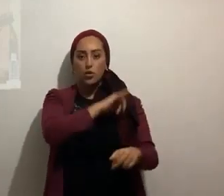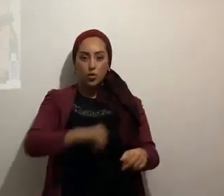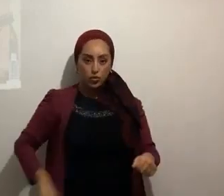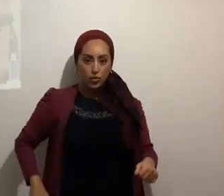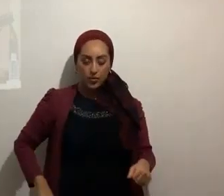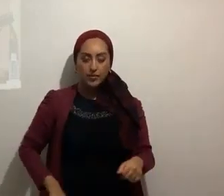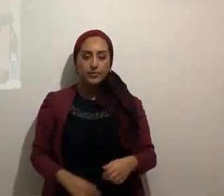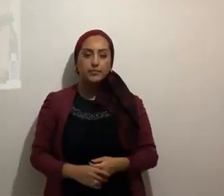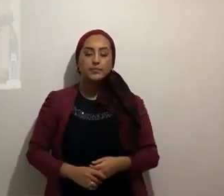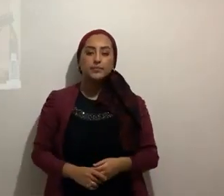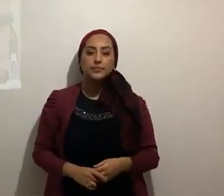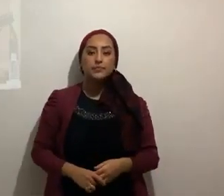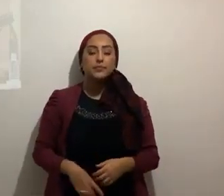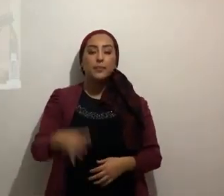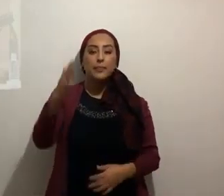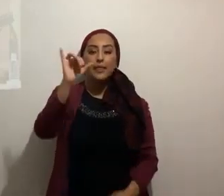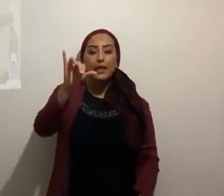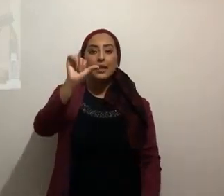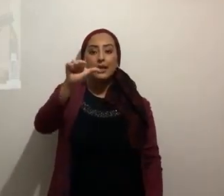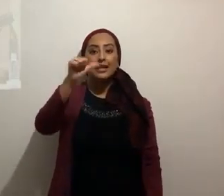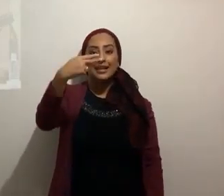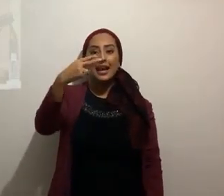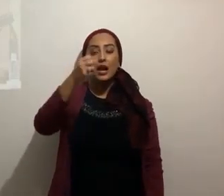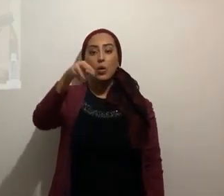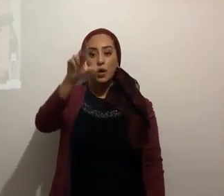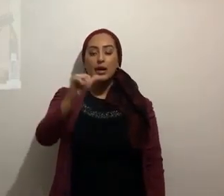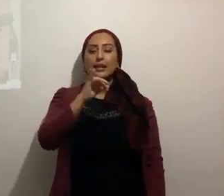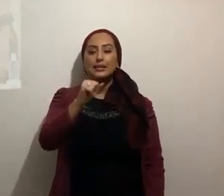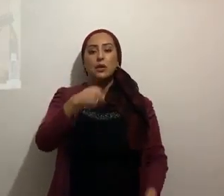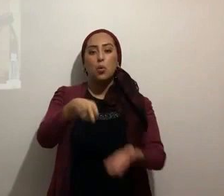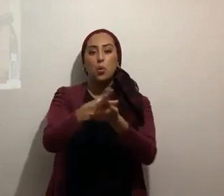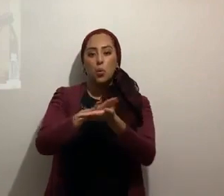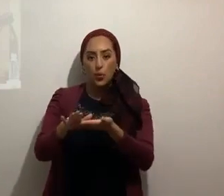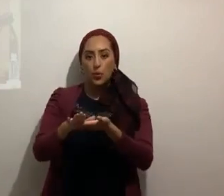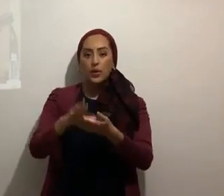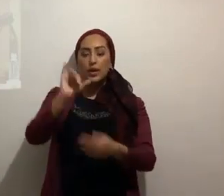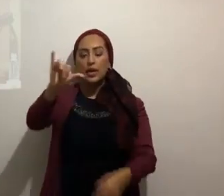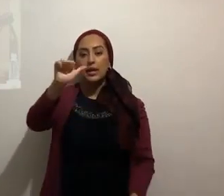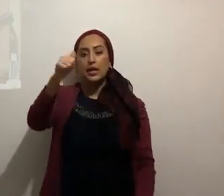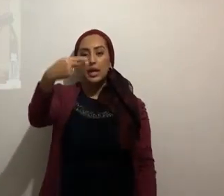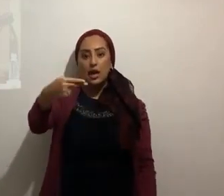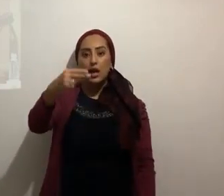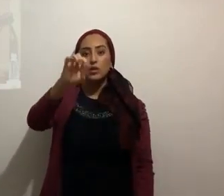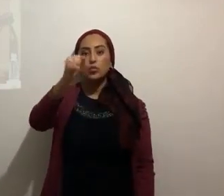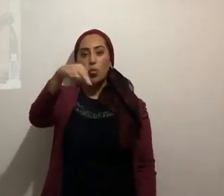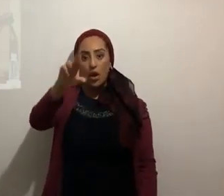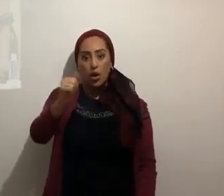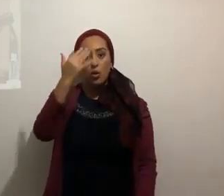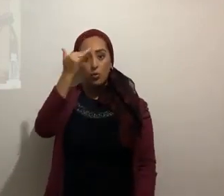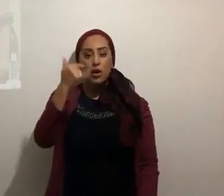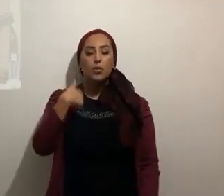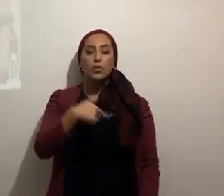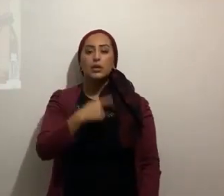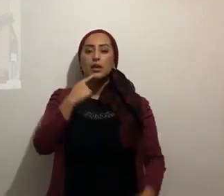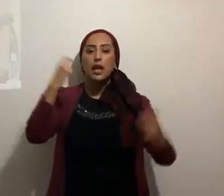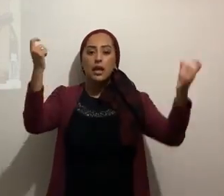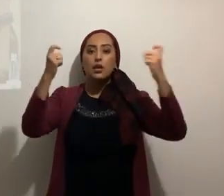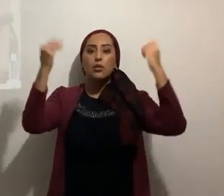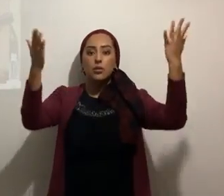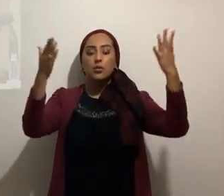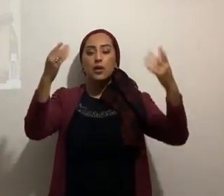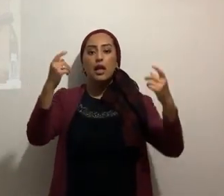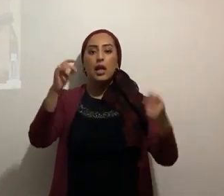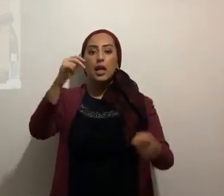como nosotros. Yahshua es divino. Yahshua. Por eso decimos aleluya, no